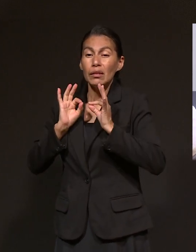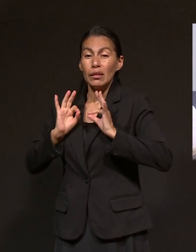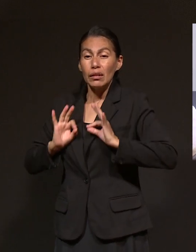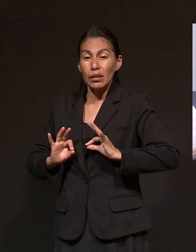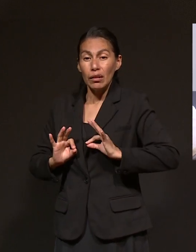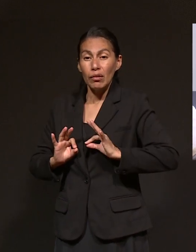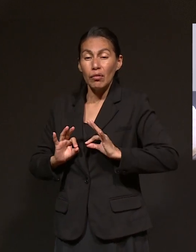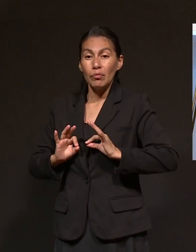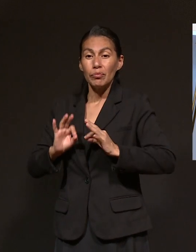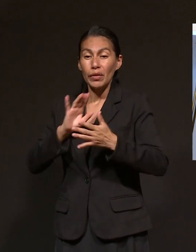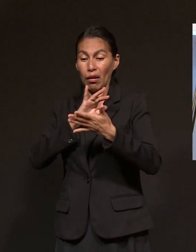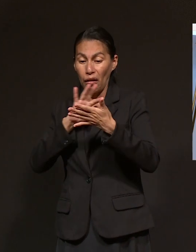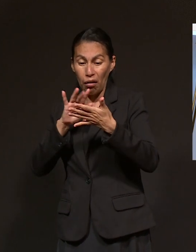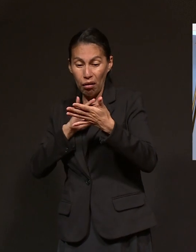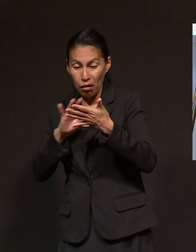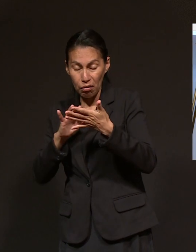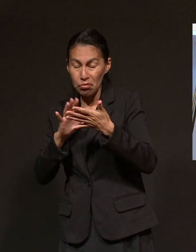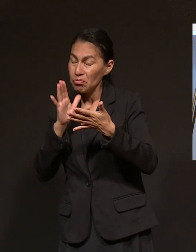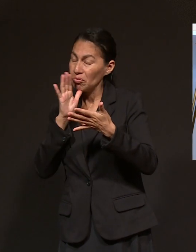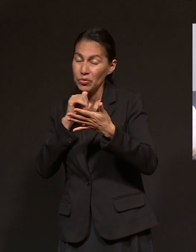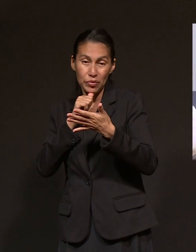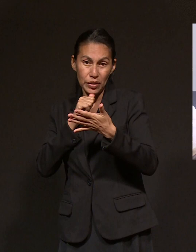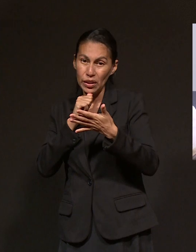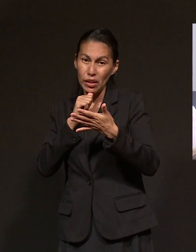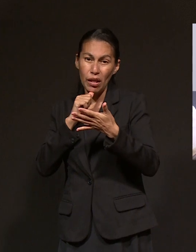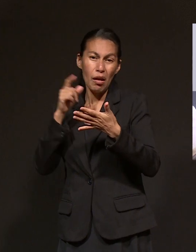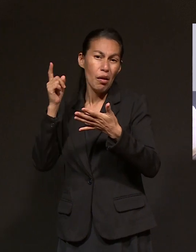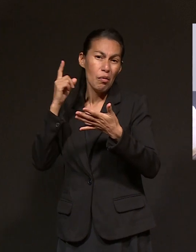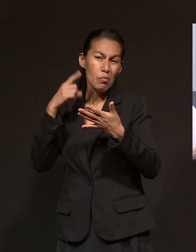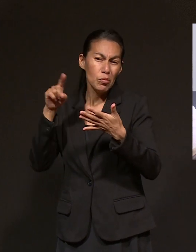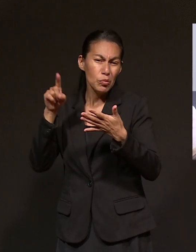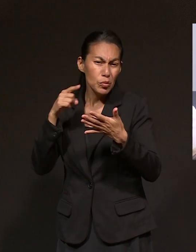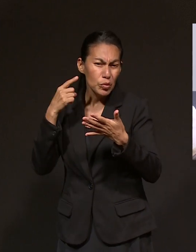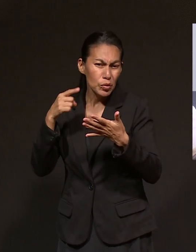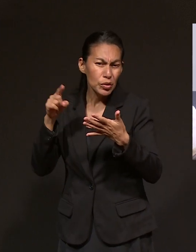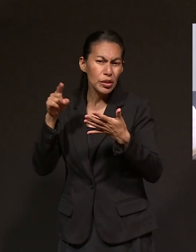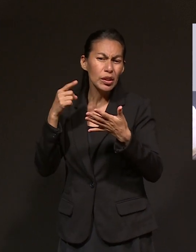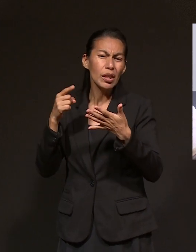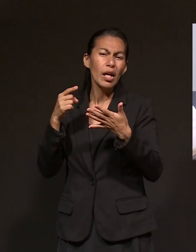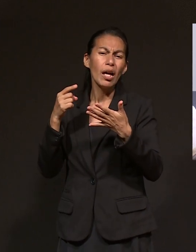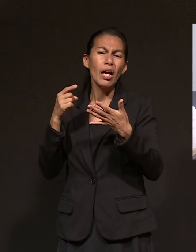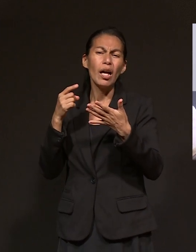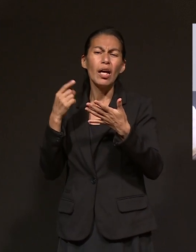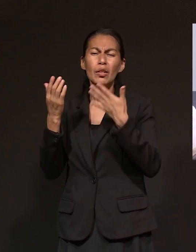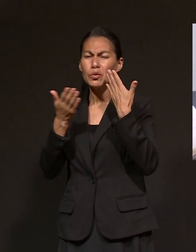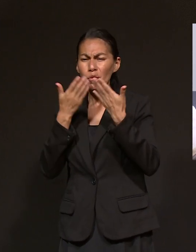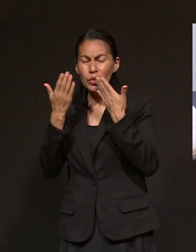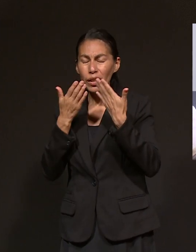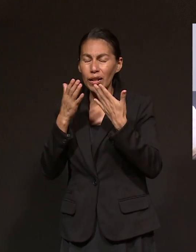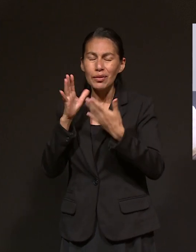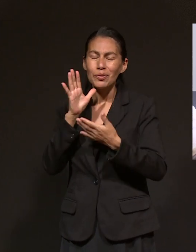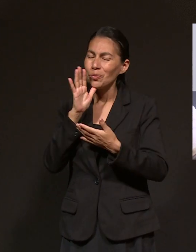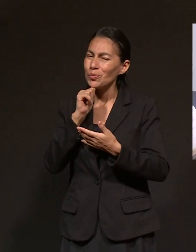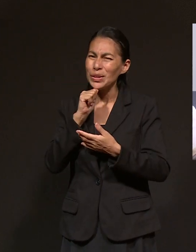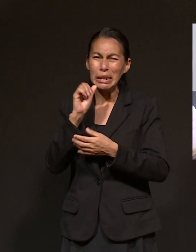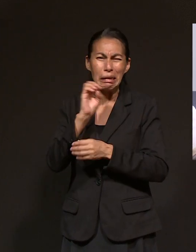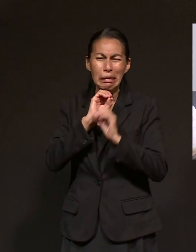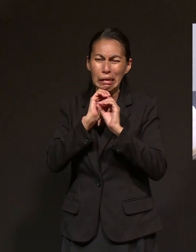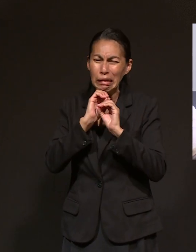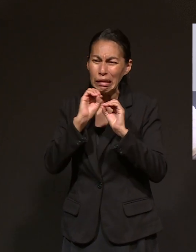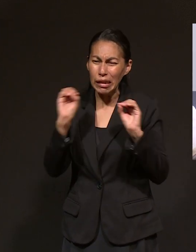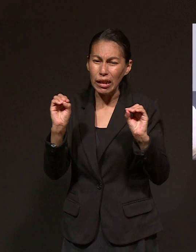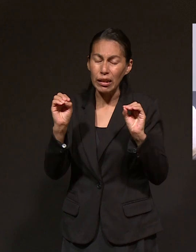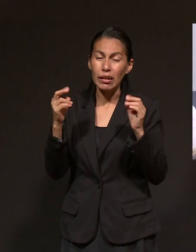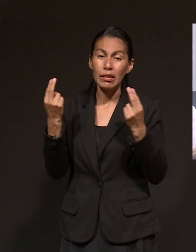meses. No podía leer, no podía ver tele, escuchar música. Y fue ahí en esa